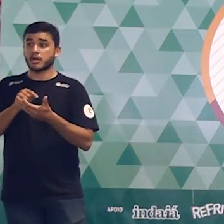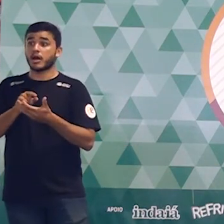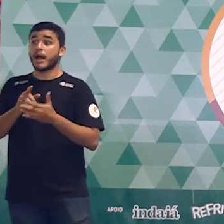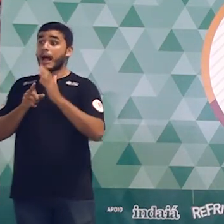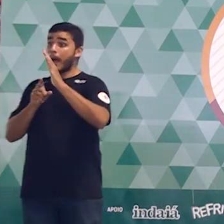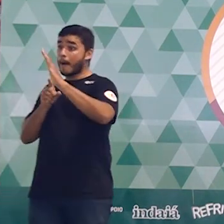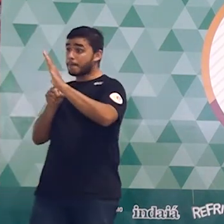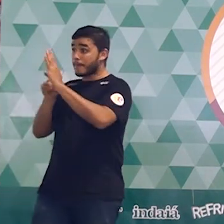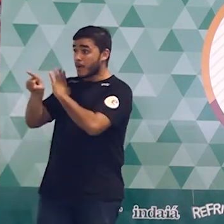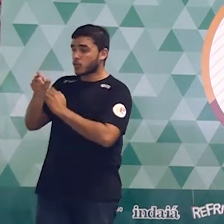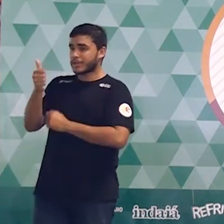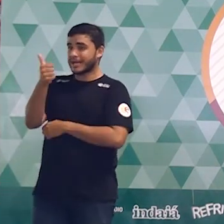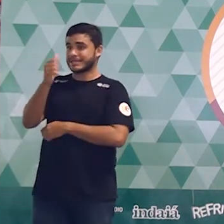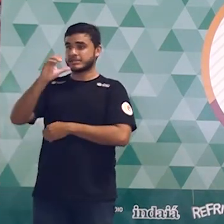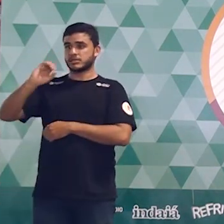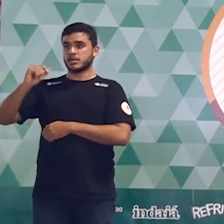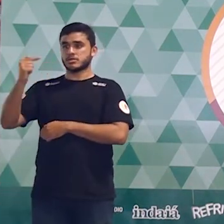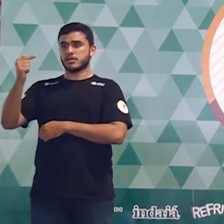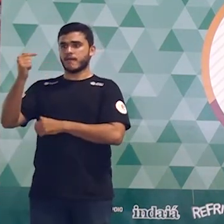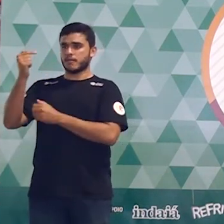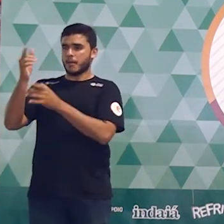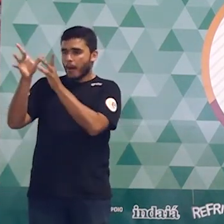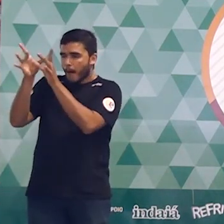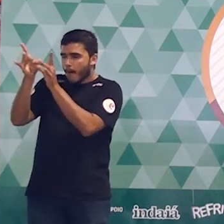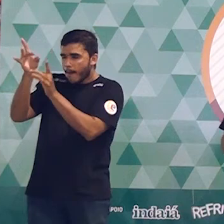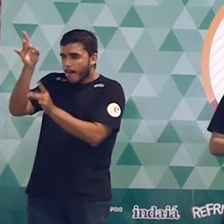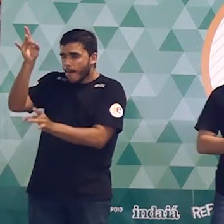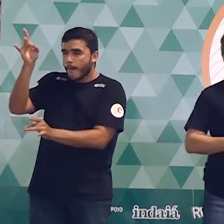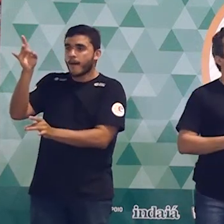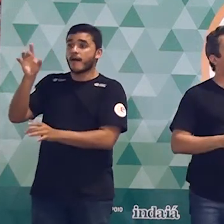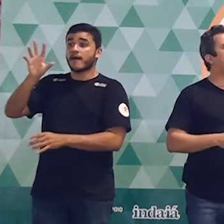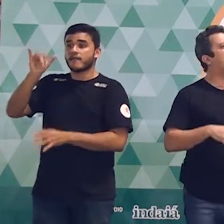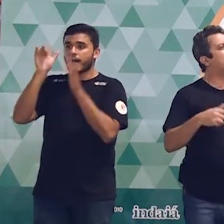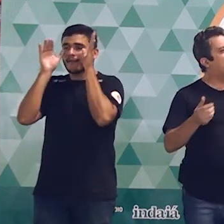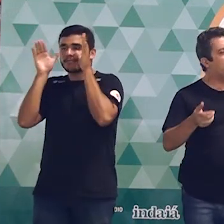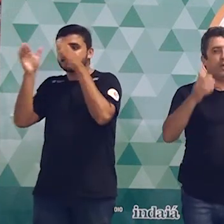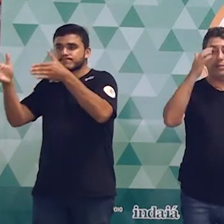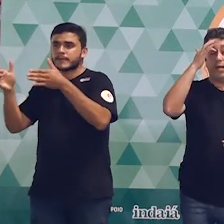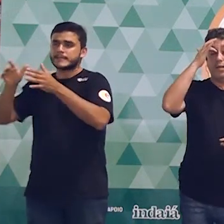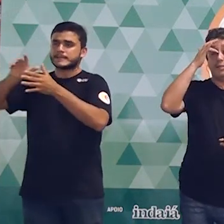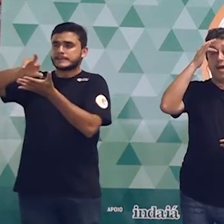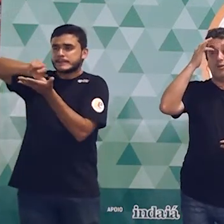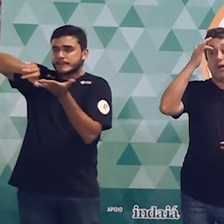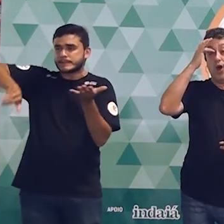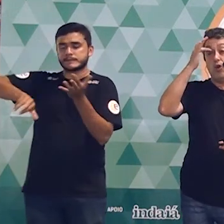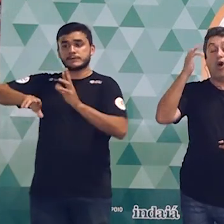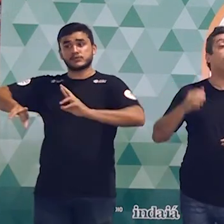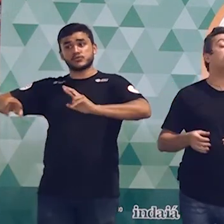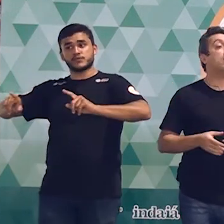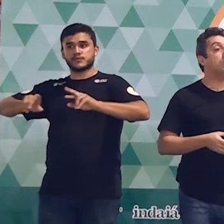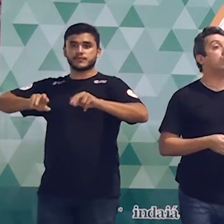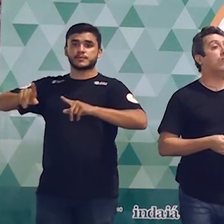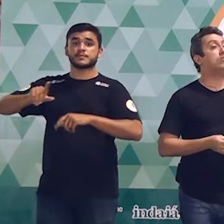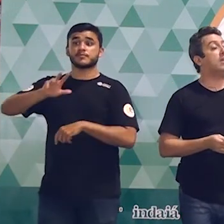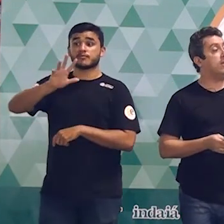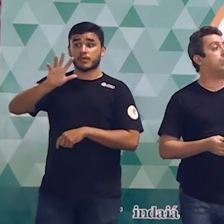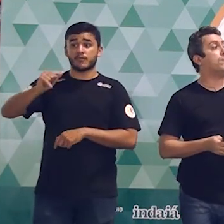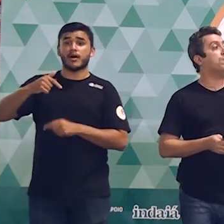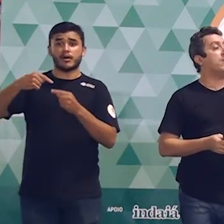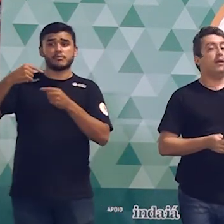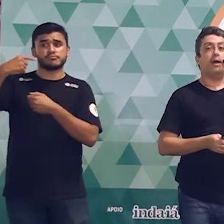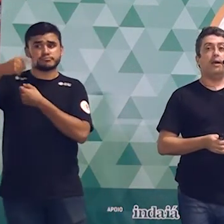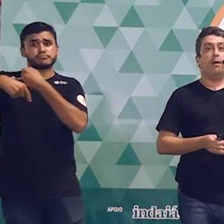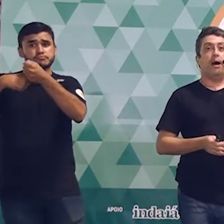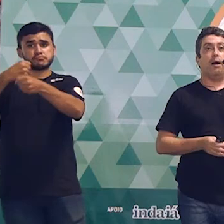certo? Essa amostra é uma coisa mais profunda, mais completa, vai entrar diversos fatores, certo? Logo, logo nós teremos um novo